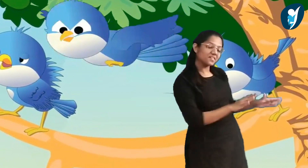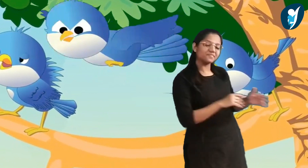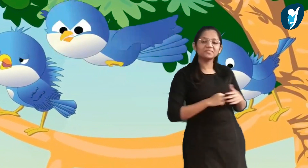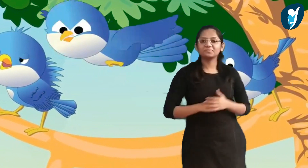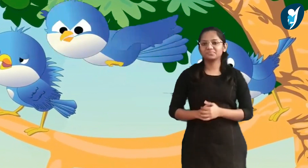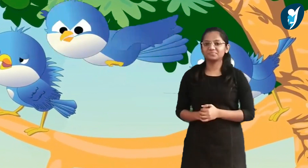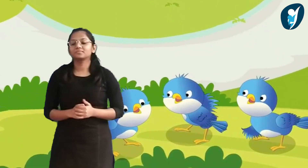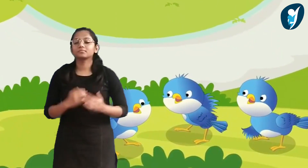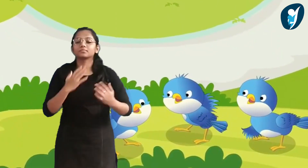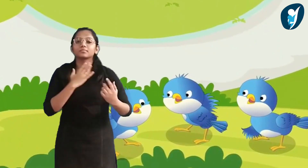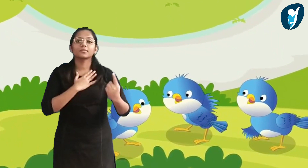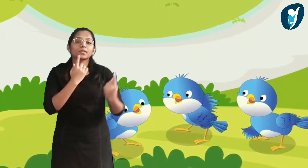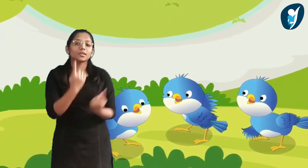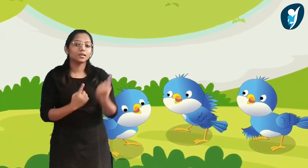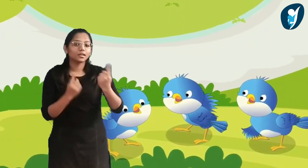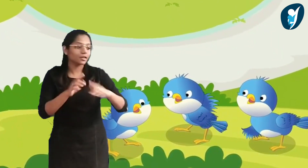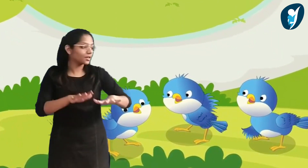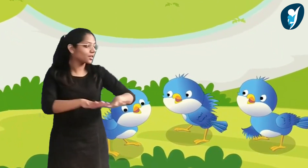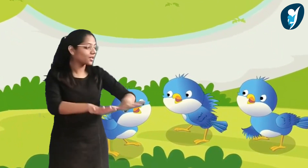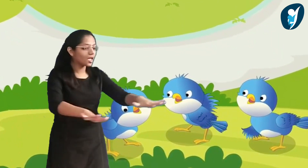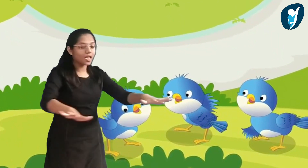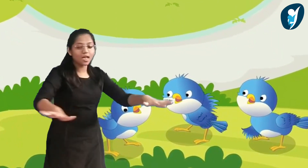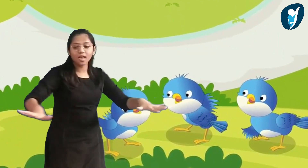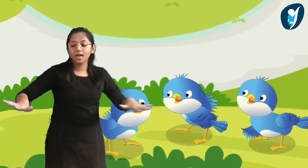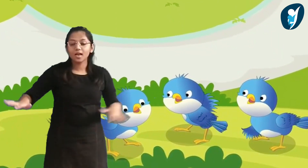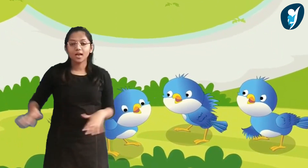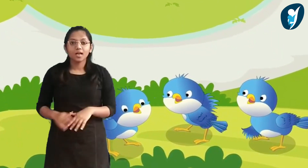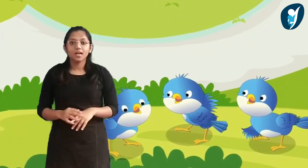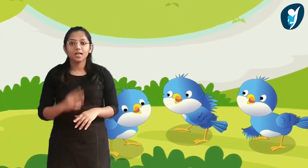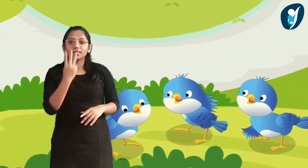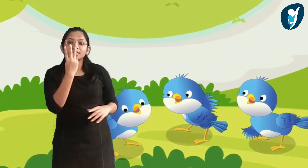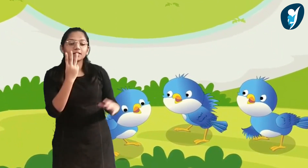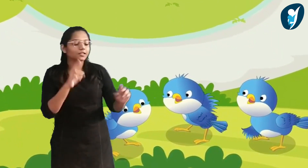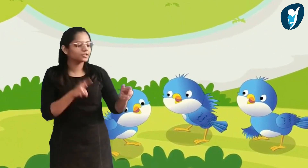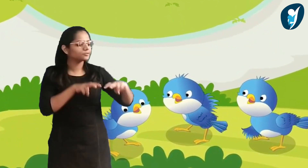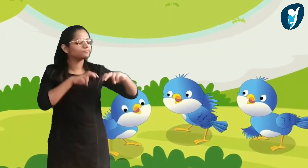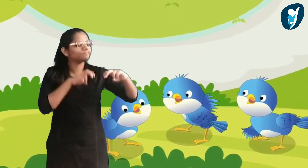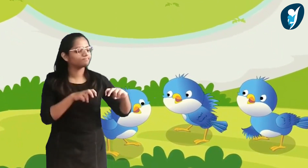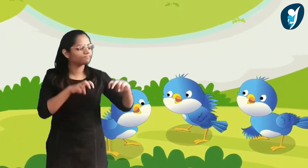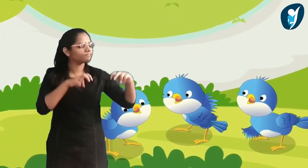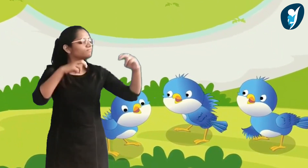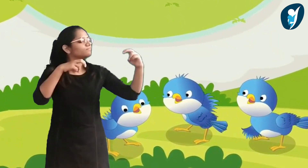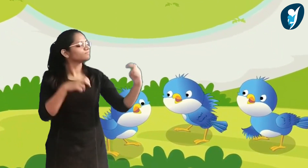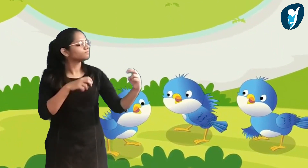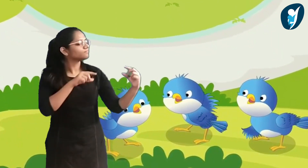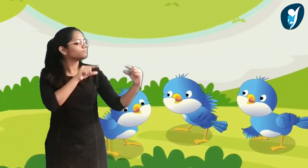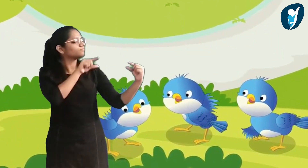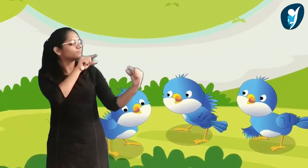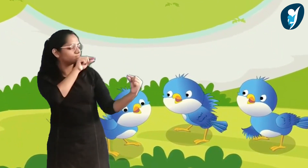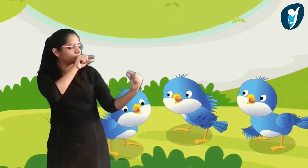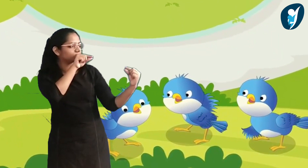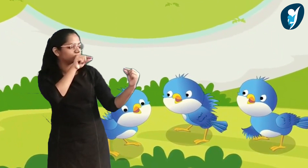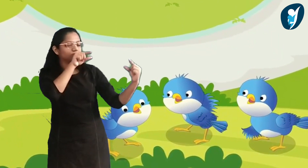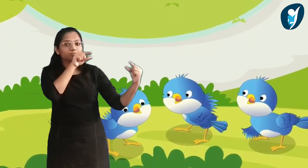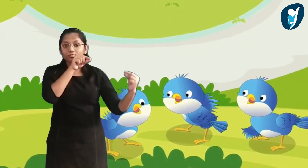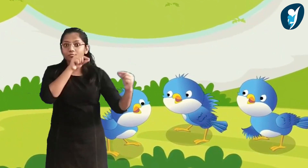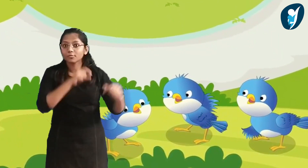हैं। हाँ 3 रह गई हैं। 3 नीली चिड़िया पार्क में